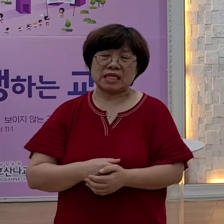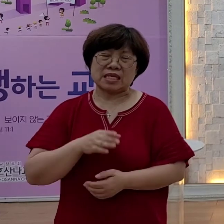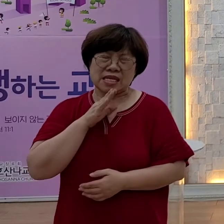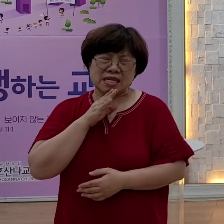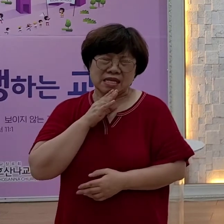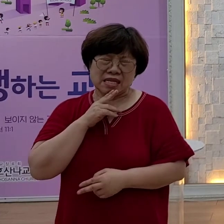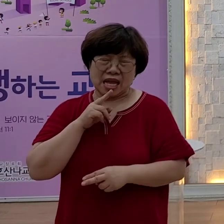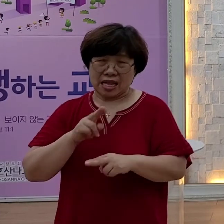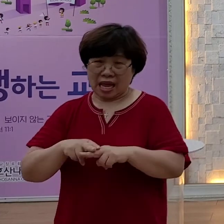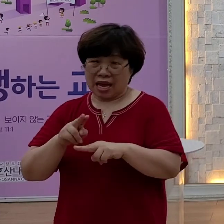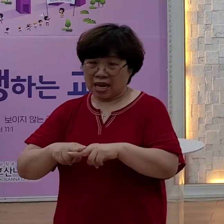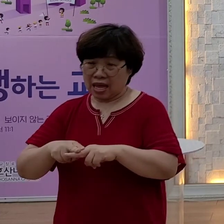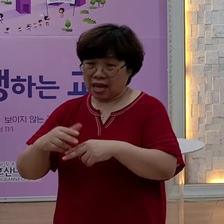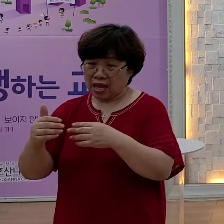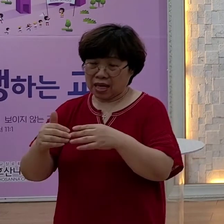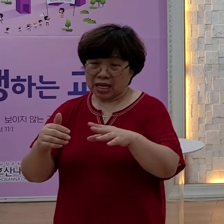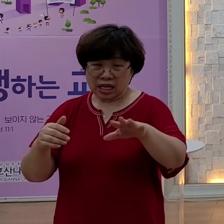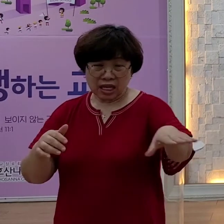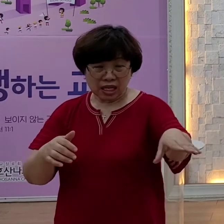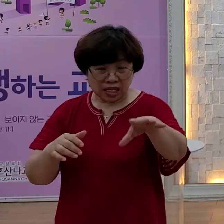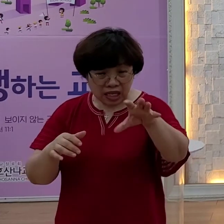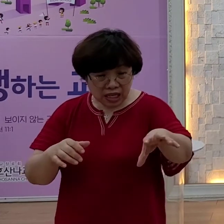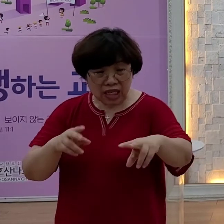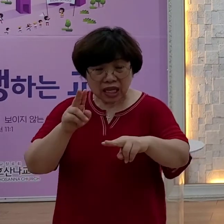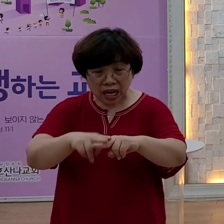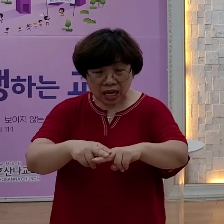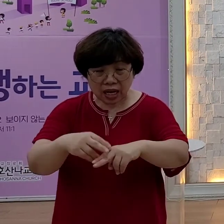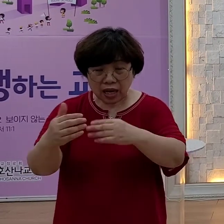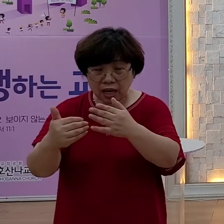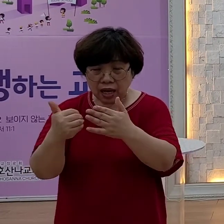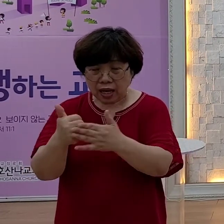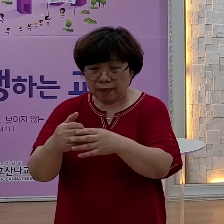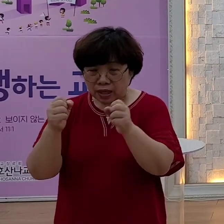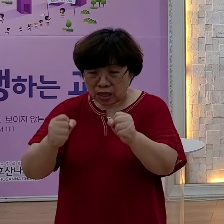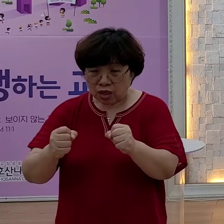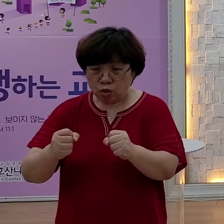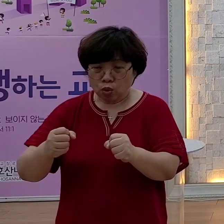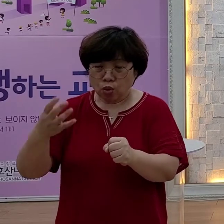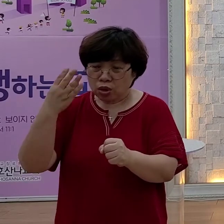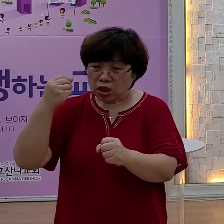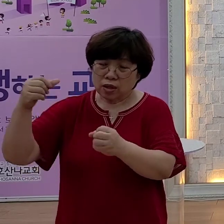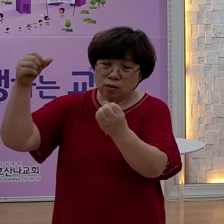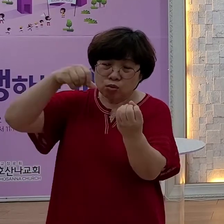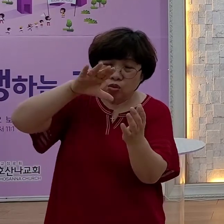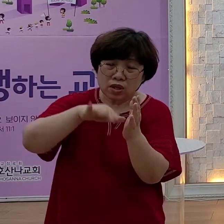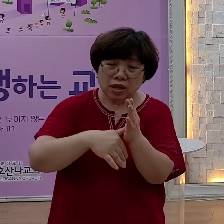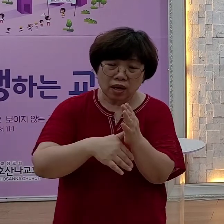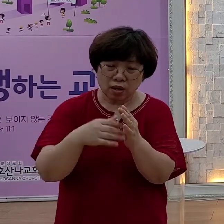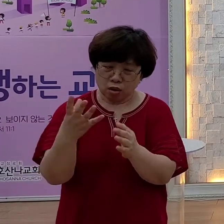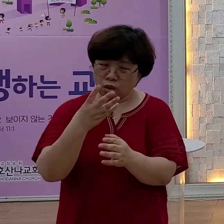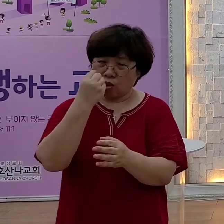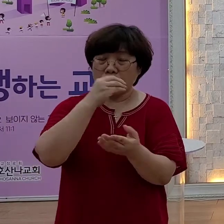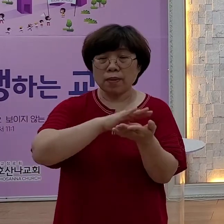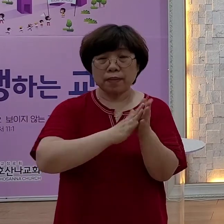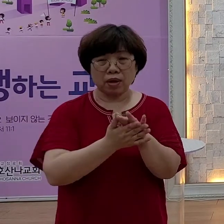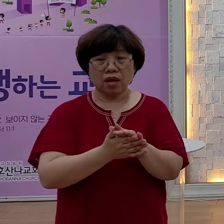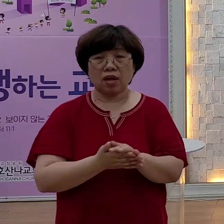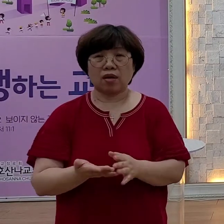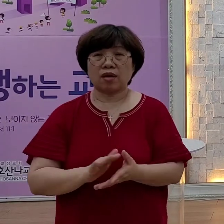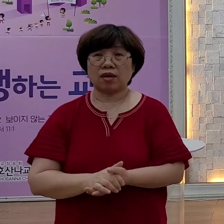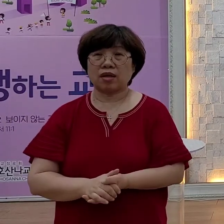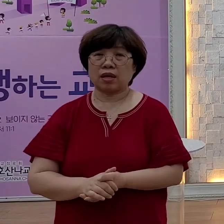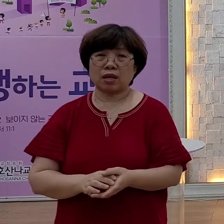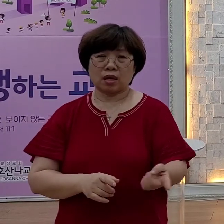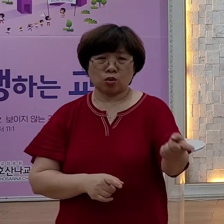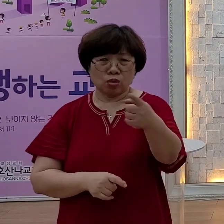진짜 이 자리에 하나님이 계시면 그리고 하나님 여기에 이 자리에 기름 부으시면 이곳이 거룩해지는 거예요. 그런데 아무리 여기 많은